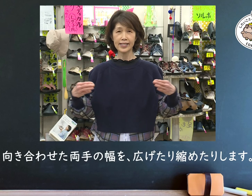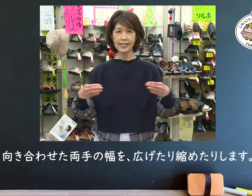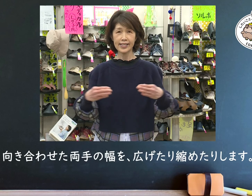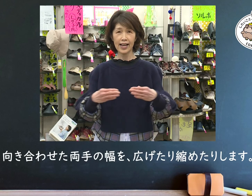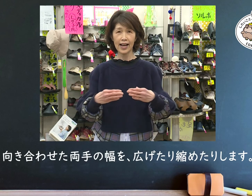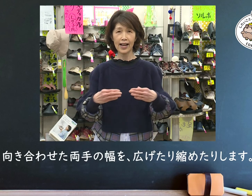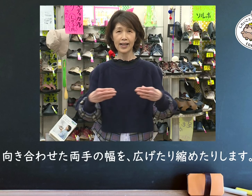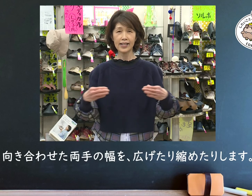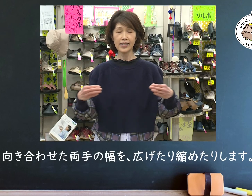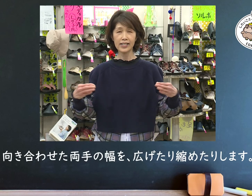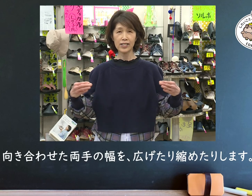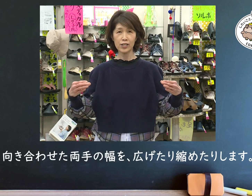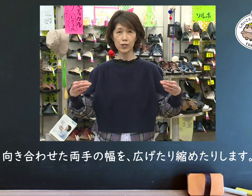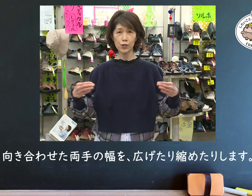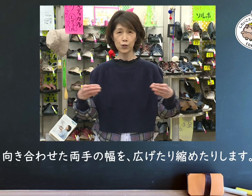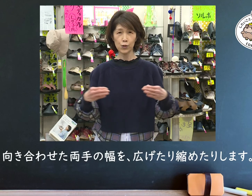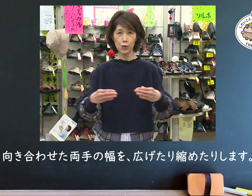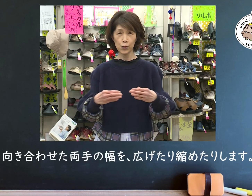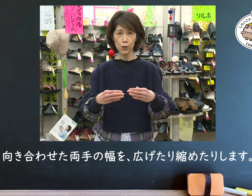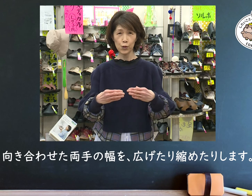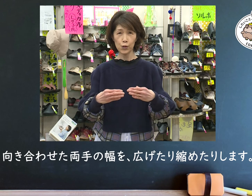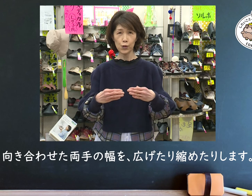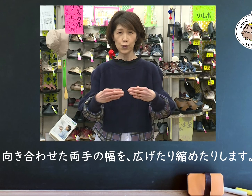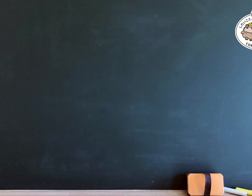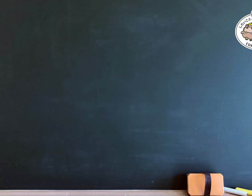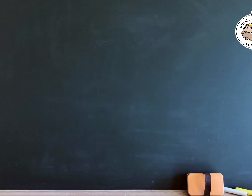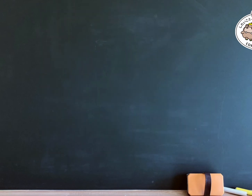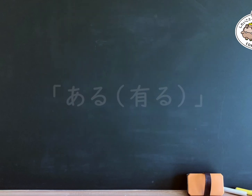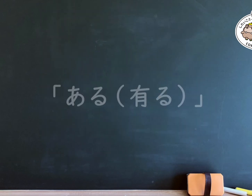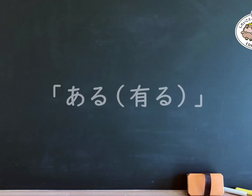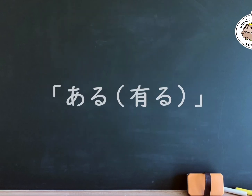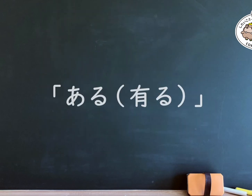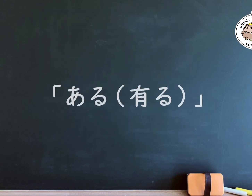先ほどの表現と同じです